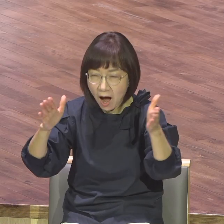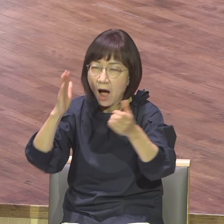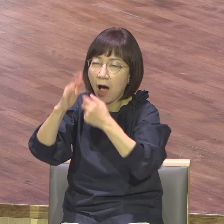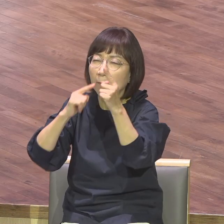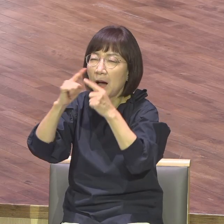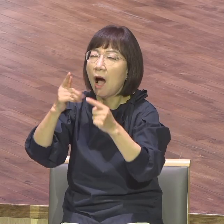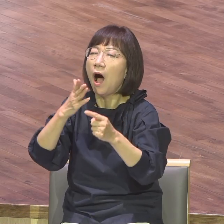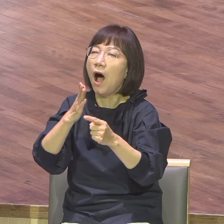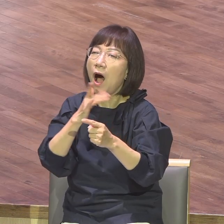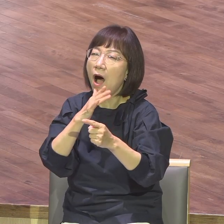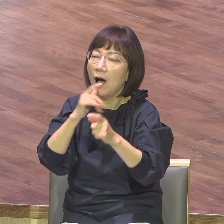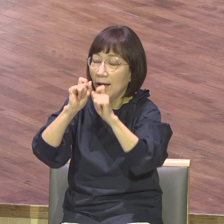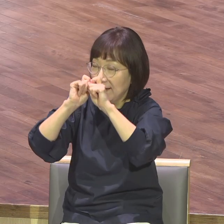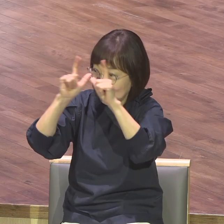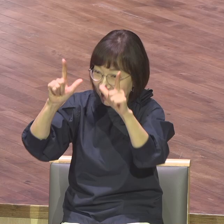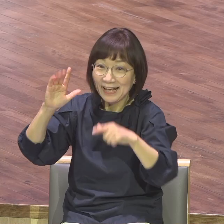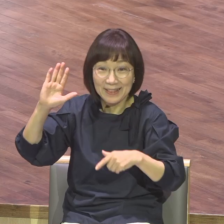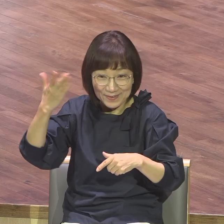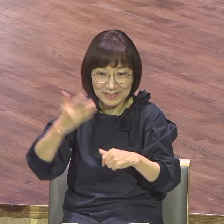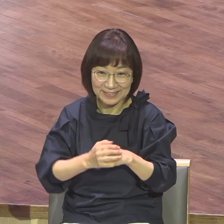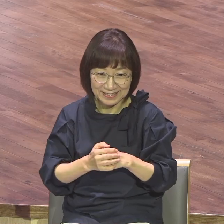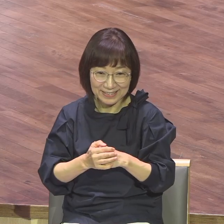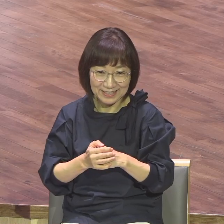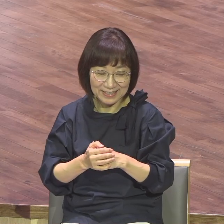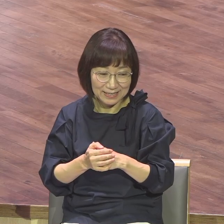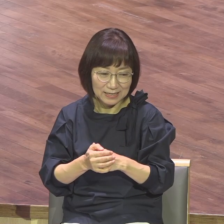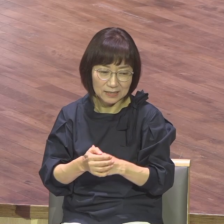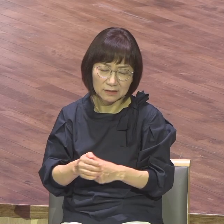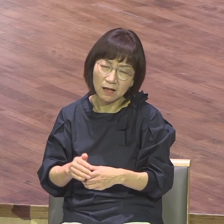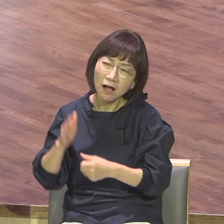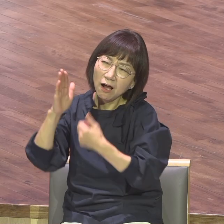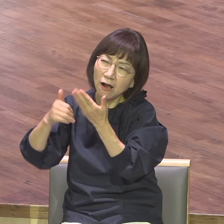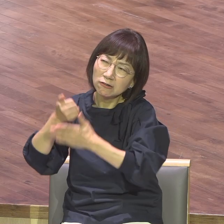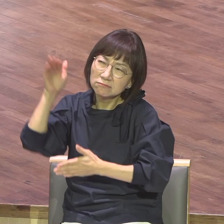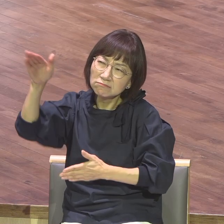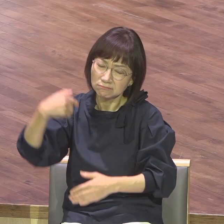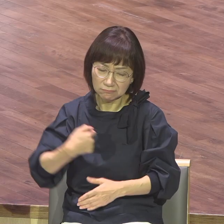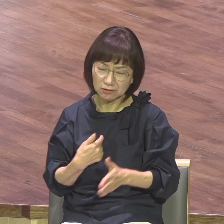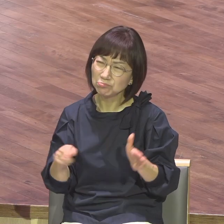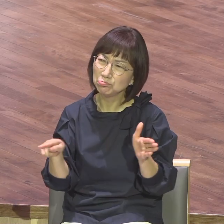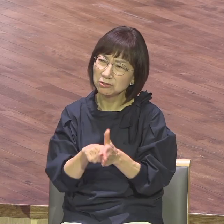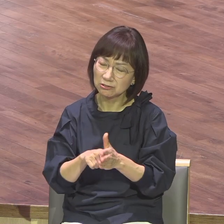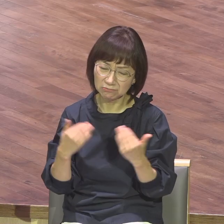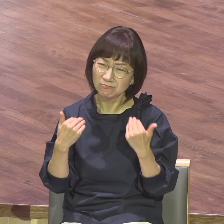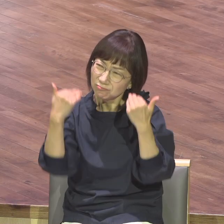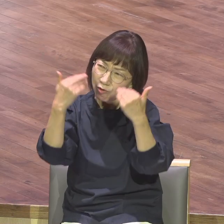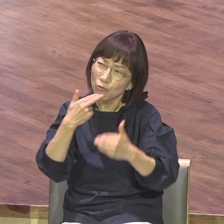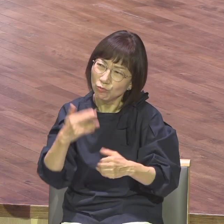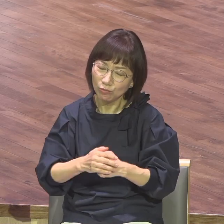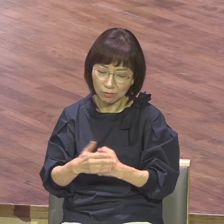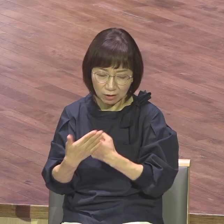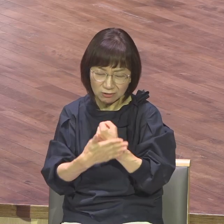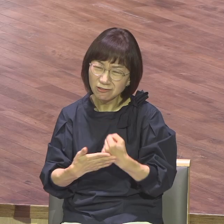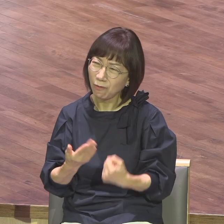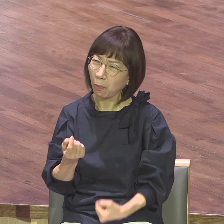있다. 하나님, 나는 왜 이렇게 믿음이 안 자랍니까? 난 왜 이렇게 은혜를 못